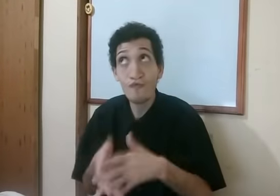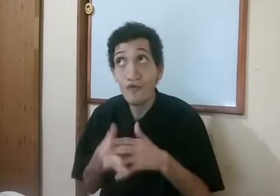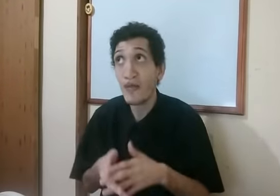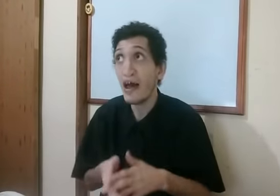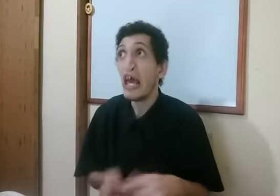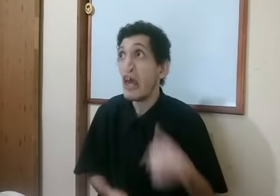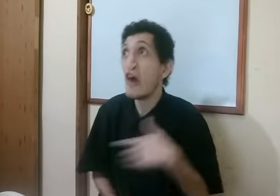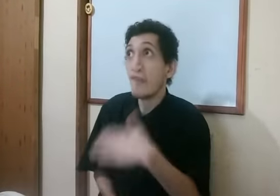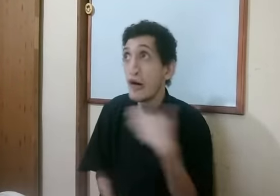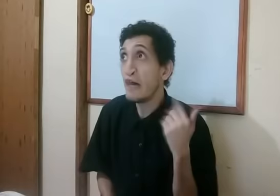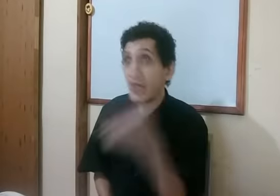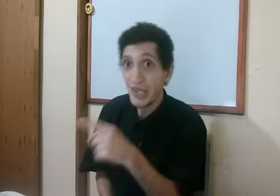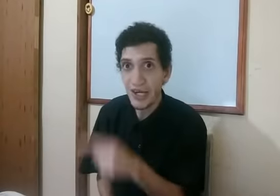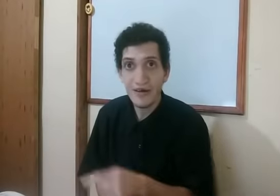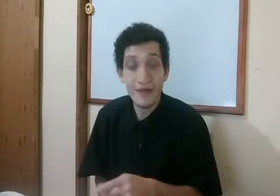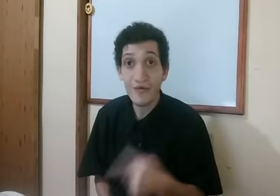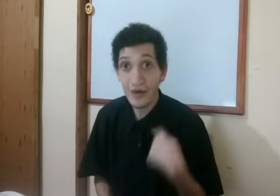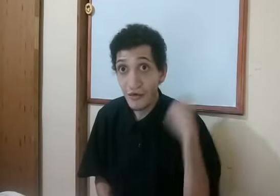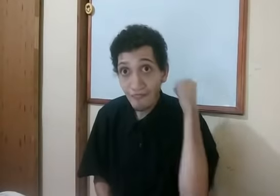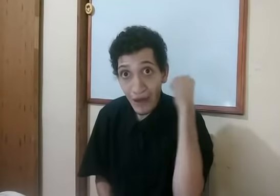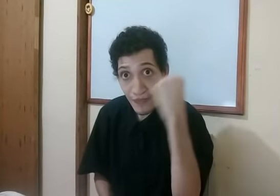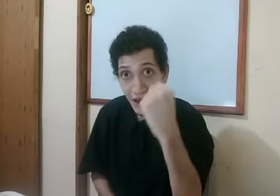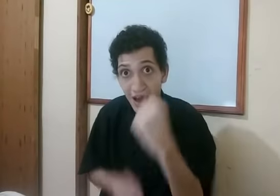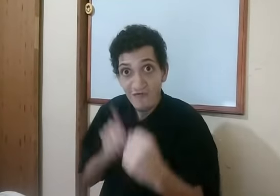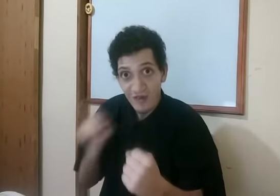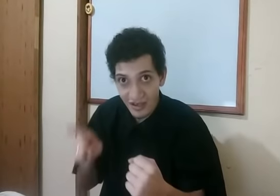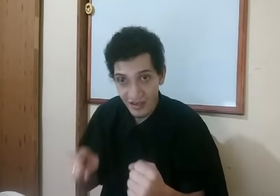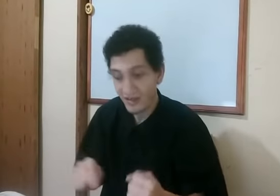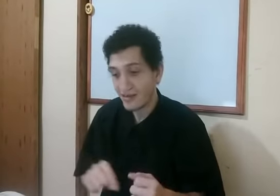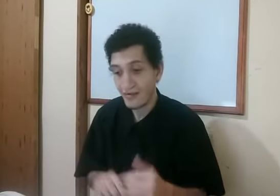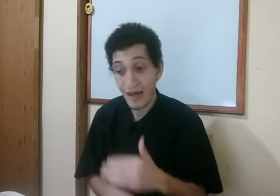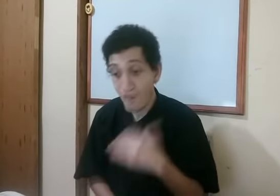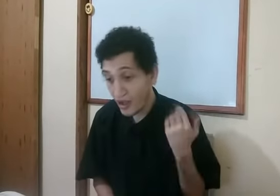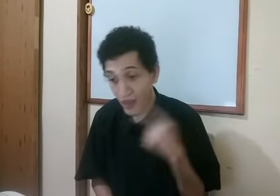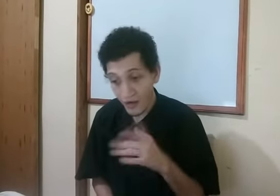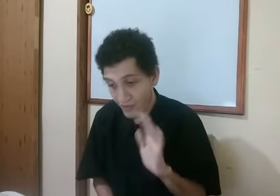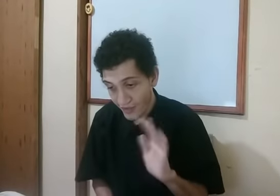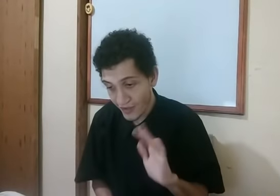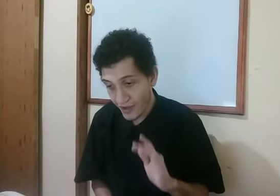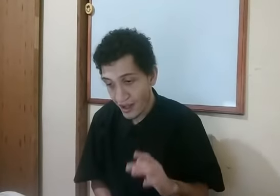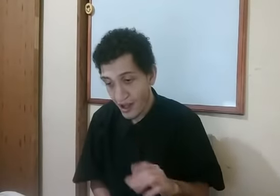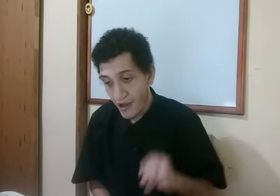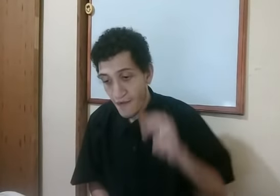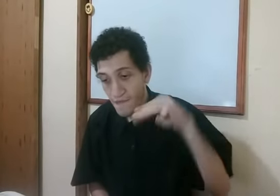confusa, né? Eu morrer você? Não, eu matar você. É, morri não.